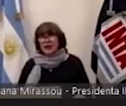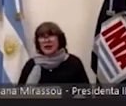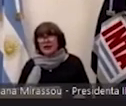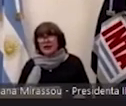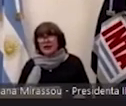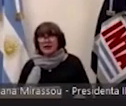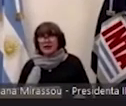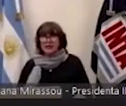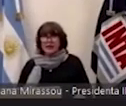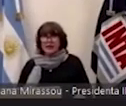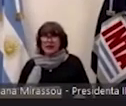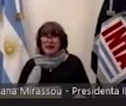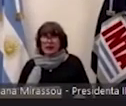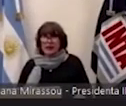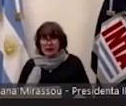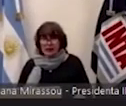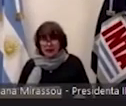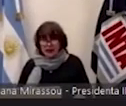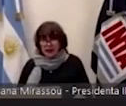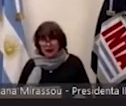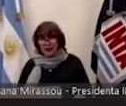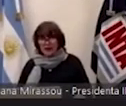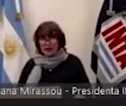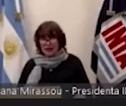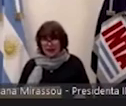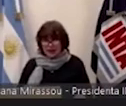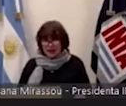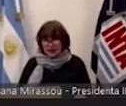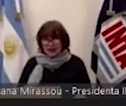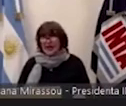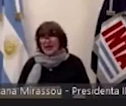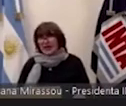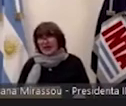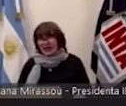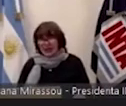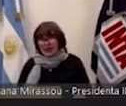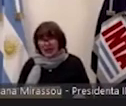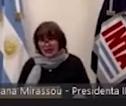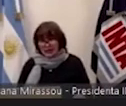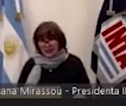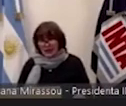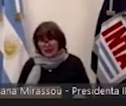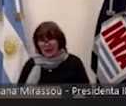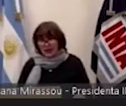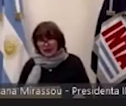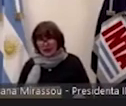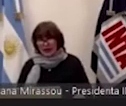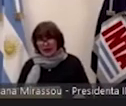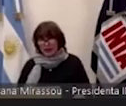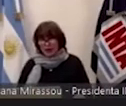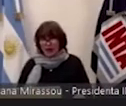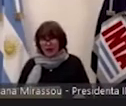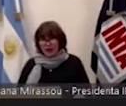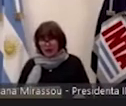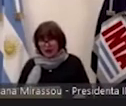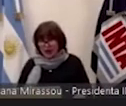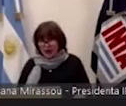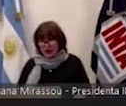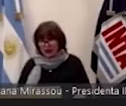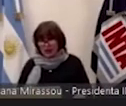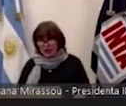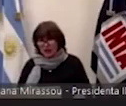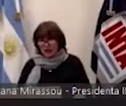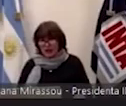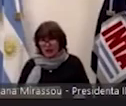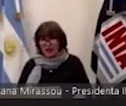y muchas gracias a nuestra primera dama de Argentina, Fabiola Yáñez. Las problemáticas de las mujeres